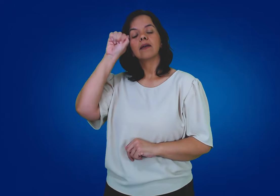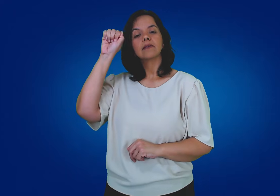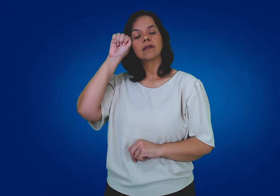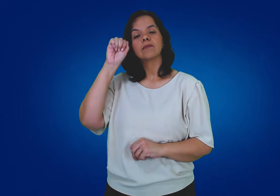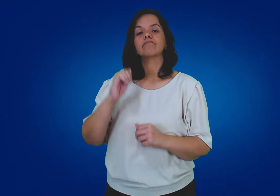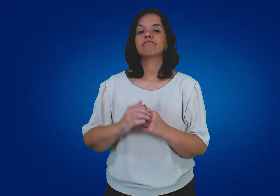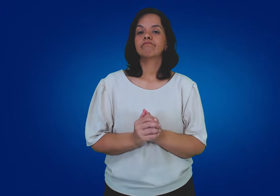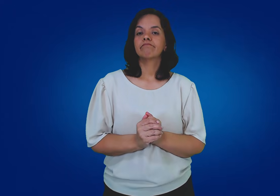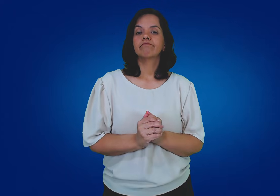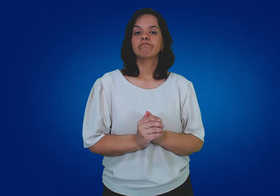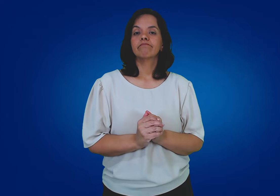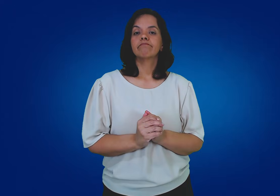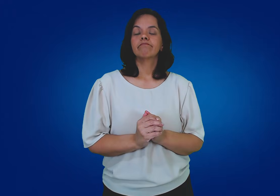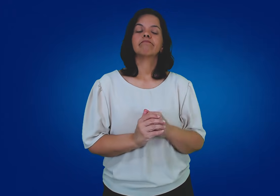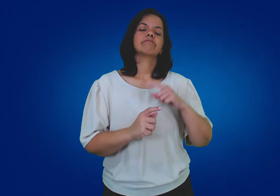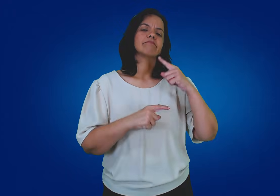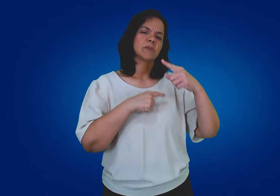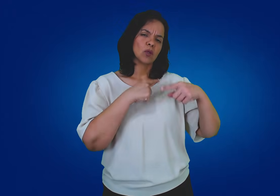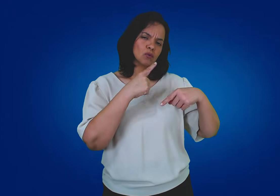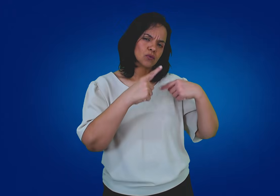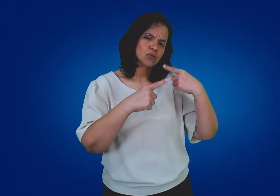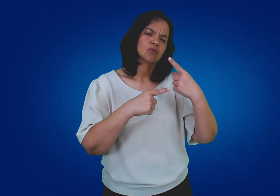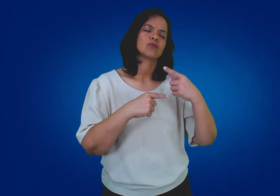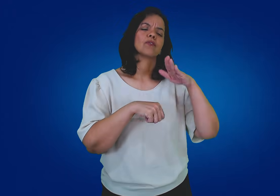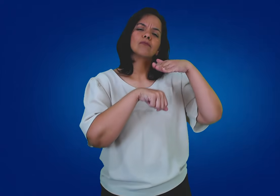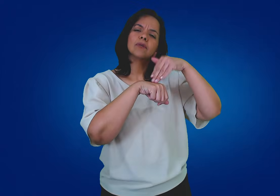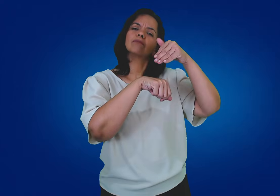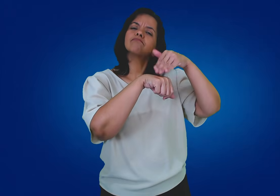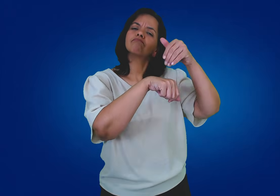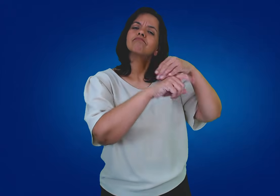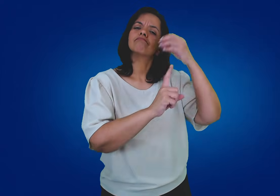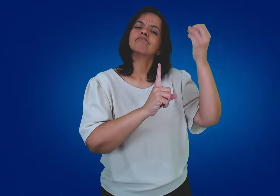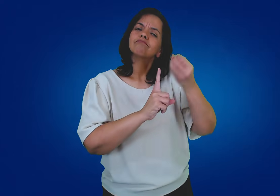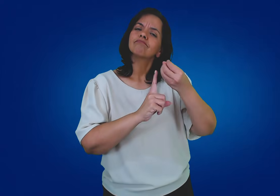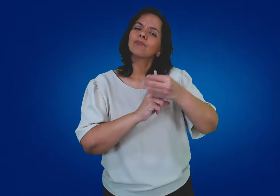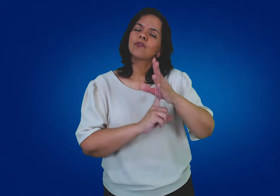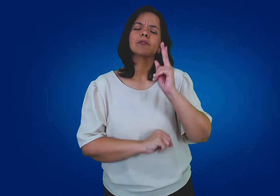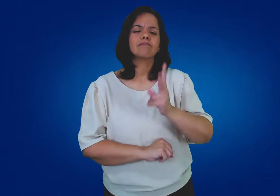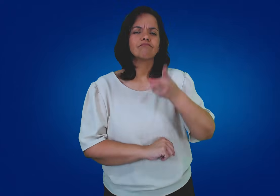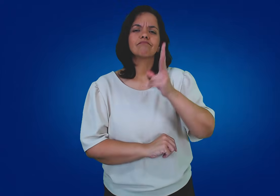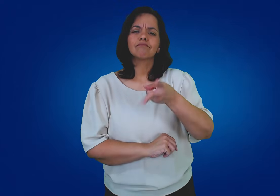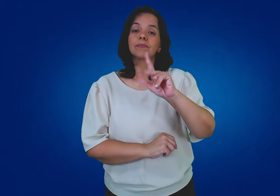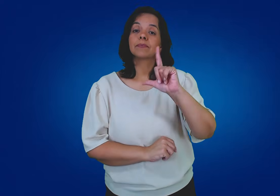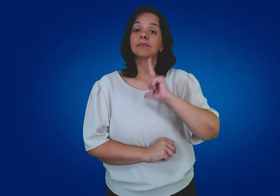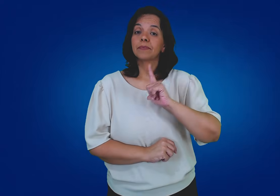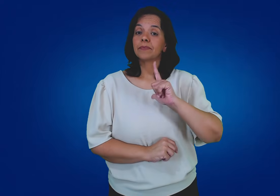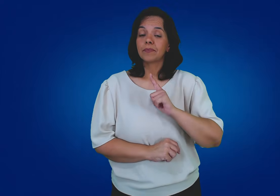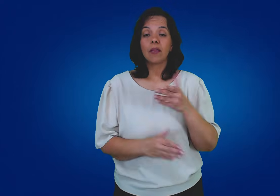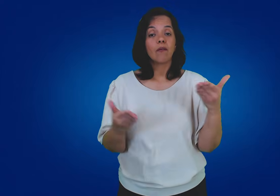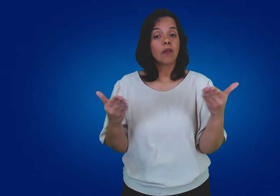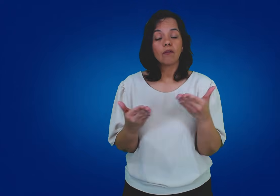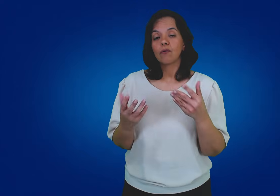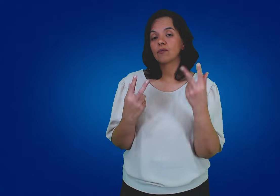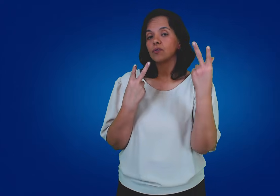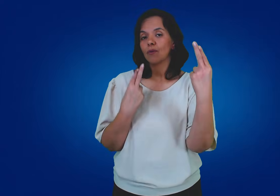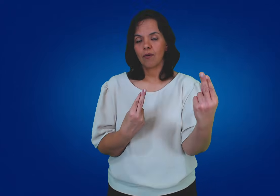Começando com Adão. E assim, sucessivamente, ele foi chamando profetas em todas as